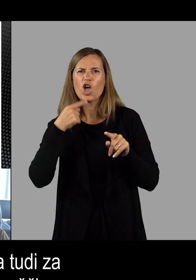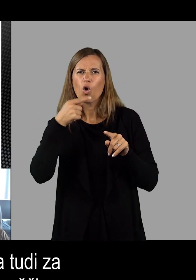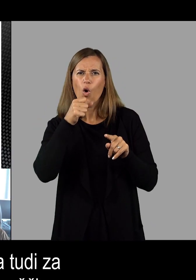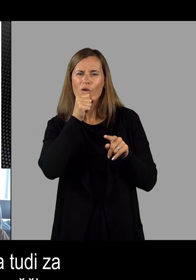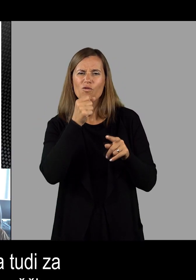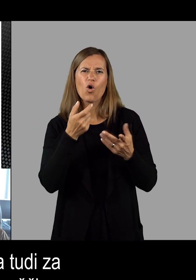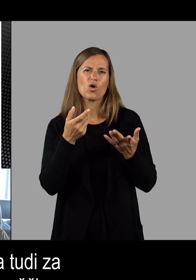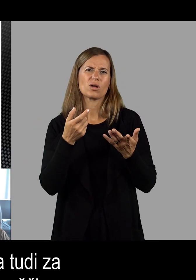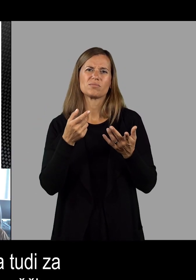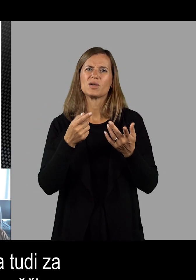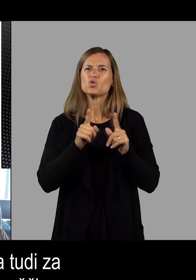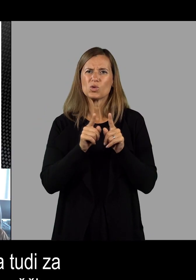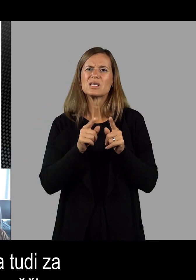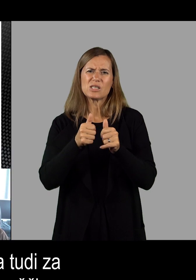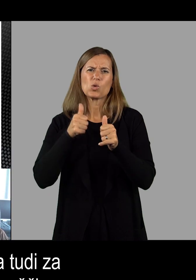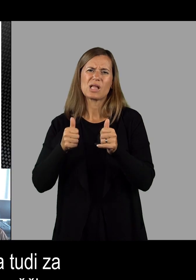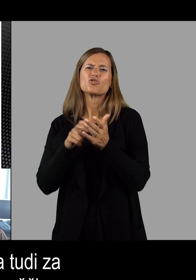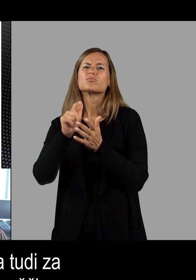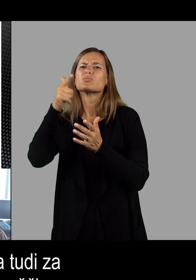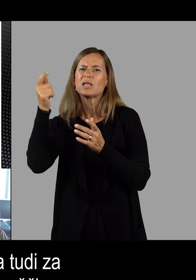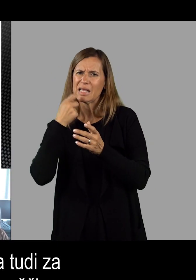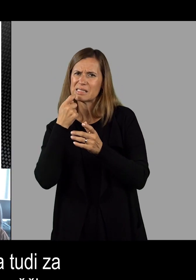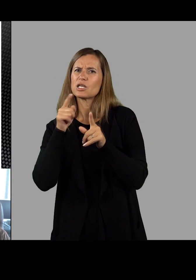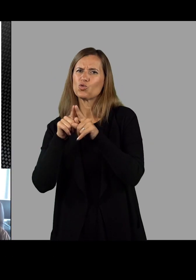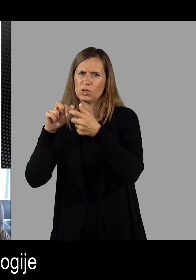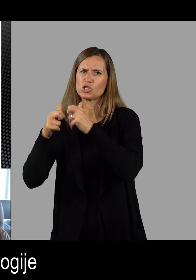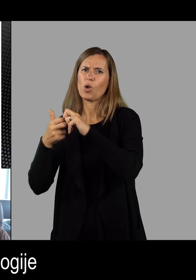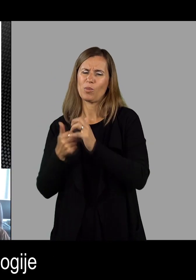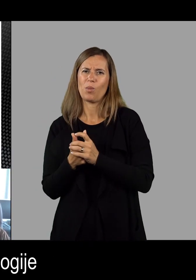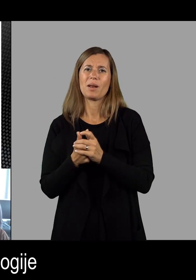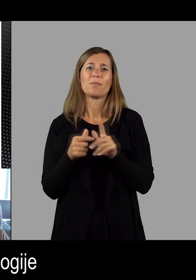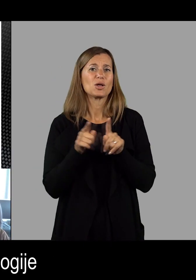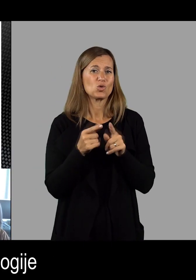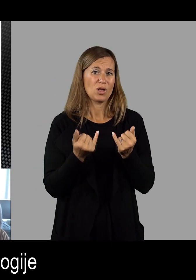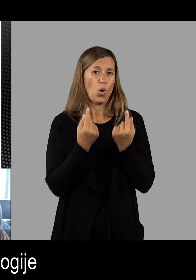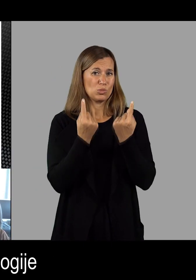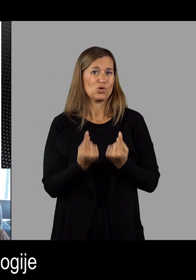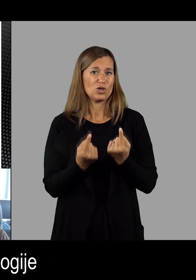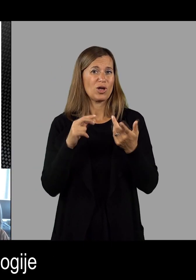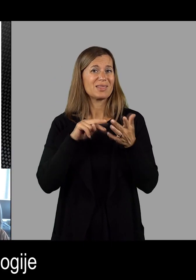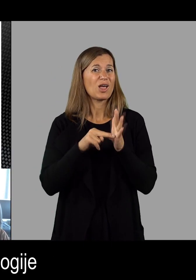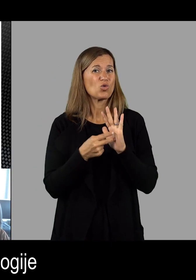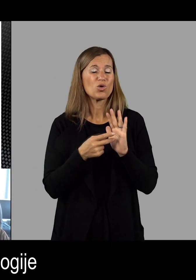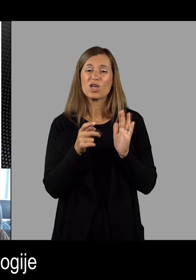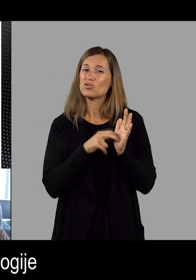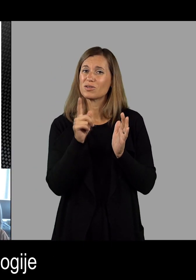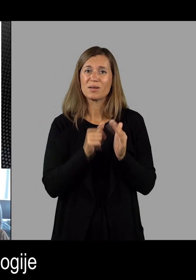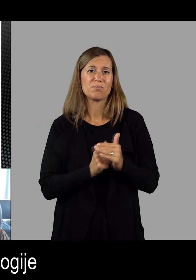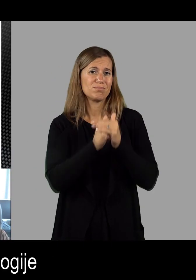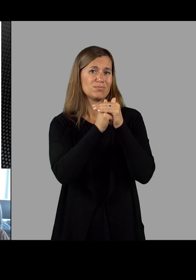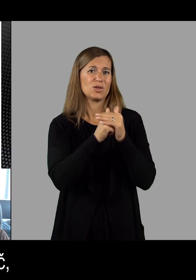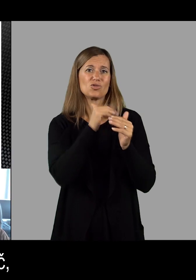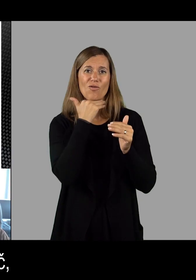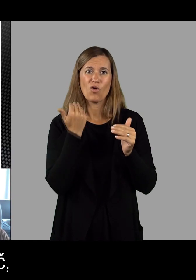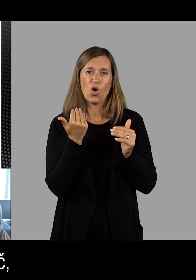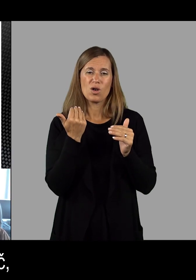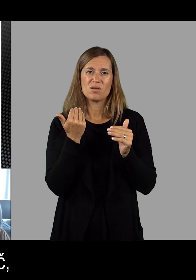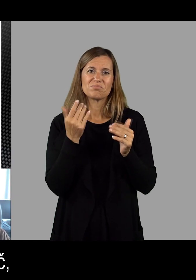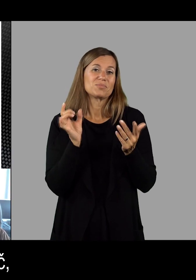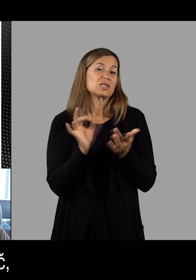govora še zaostaja, tudi za druge jezike, ne samo za slovenščino. Pa tudi te obstoječe tehnologije še ne podpirajo recimo